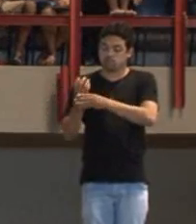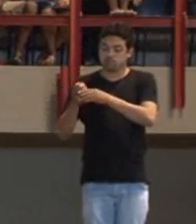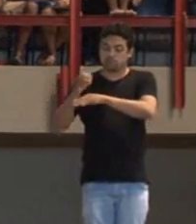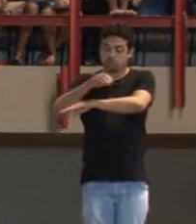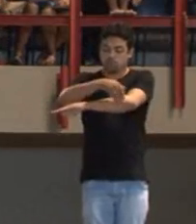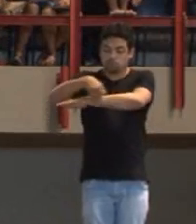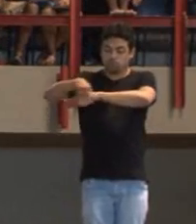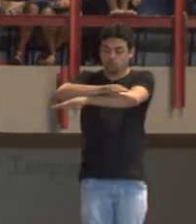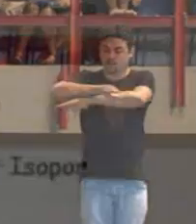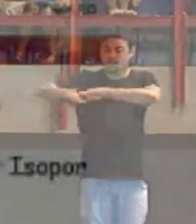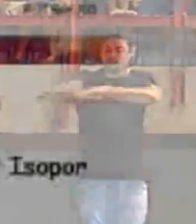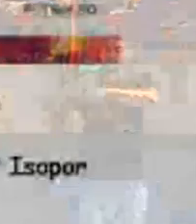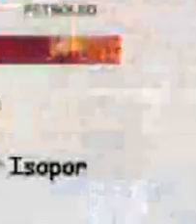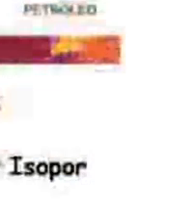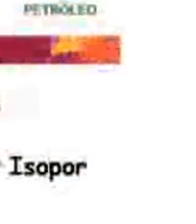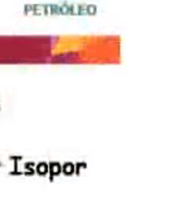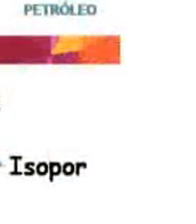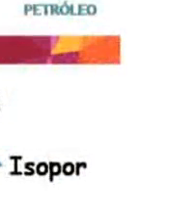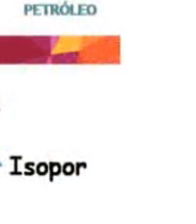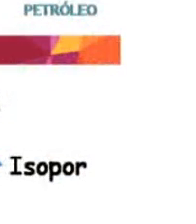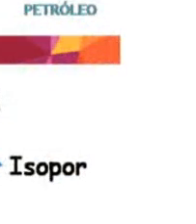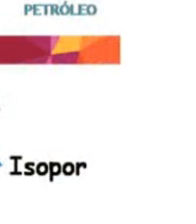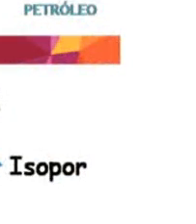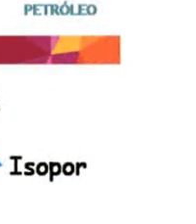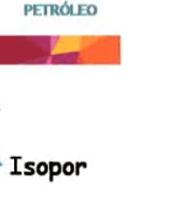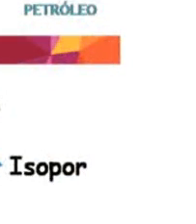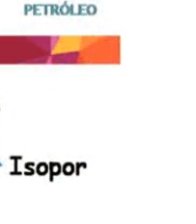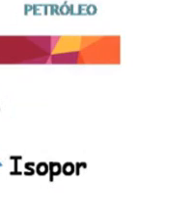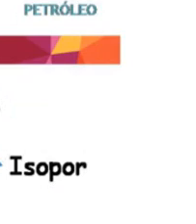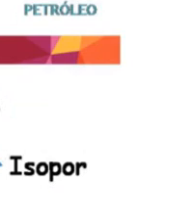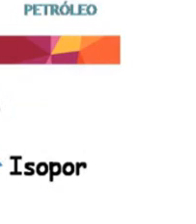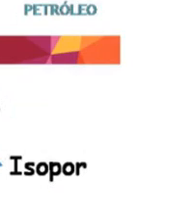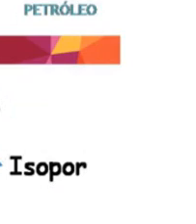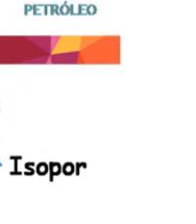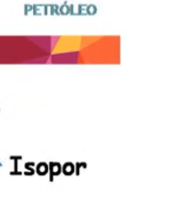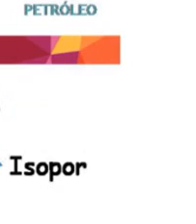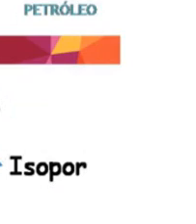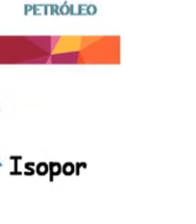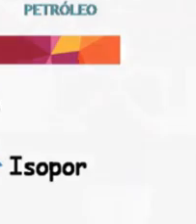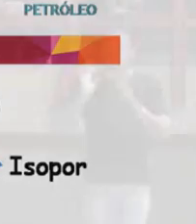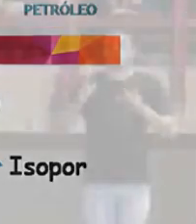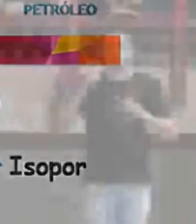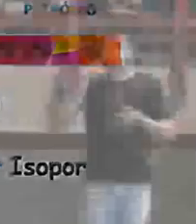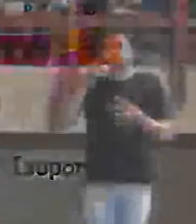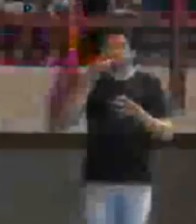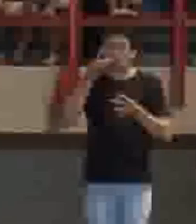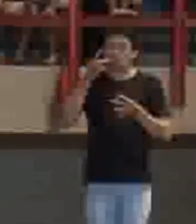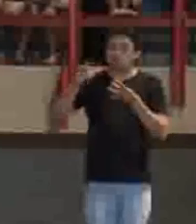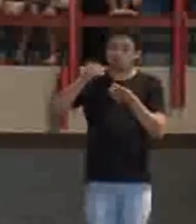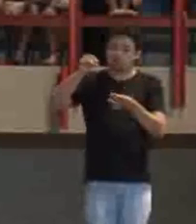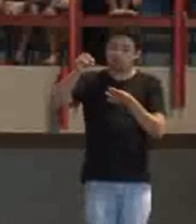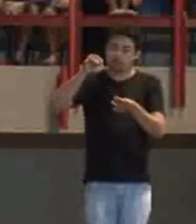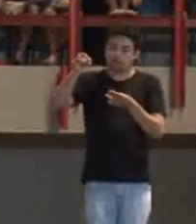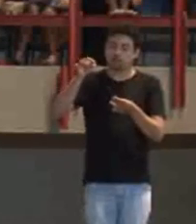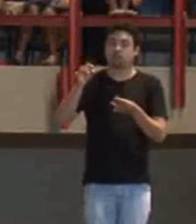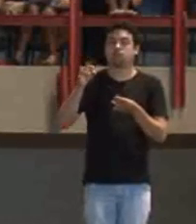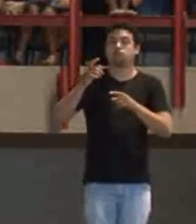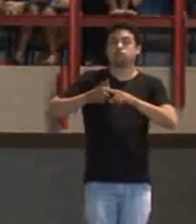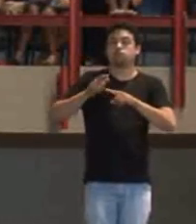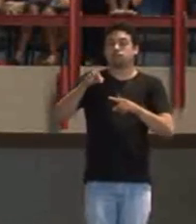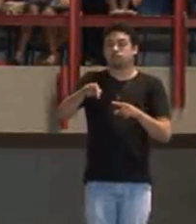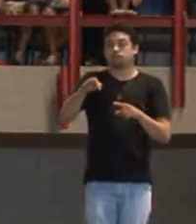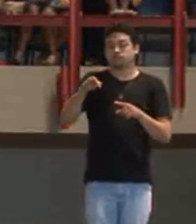de petróleo. Também, ó, plástico, né? Daí a gente vê como o plástico, ele é um